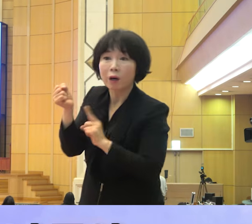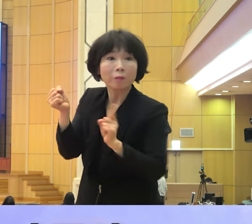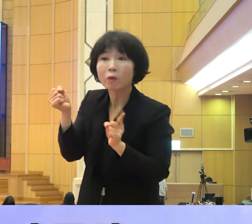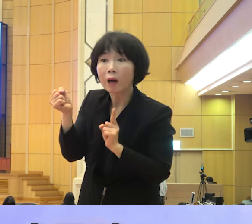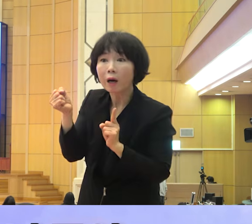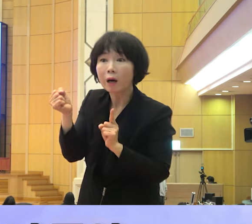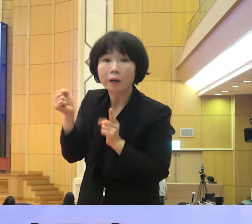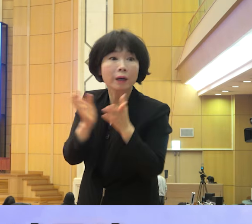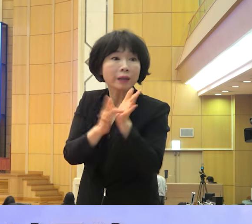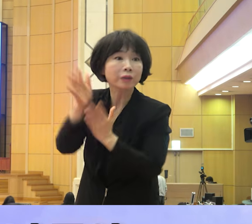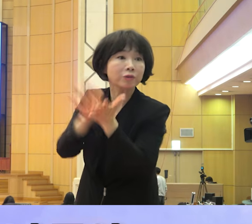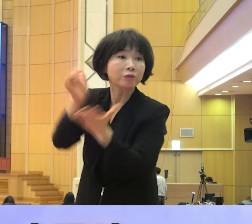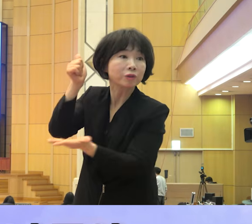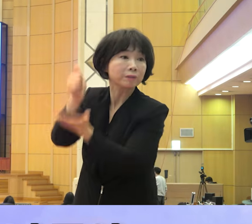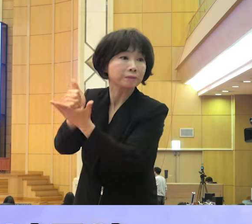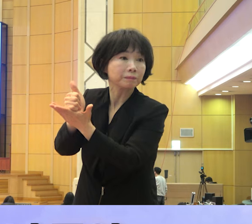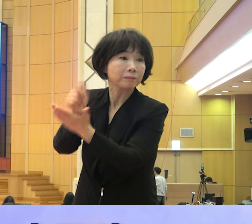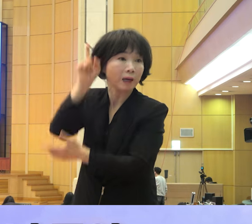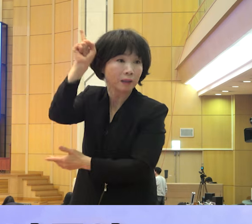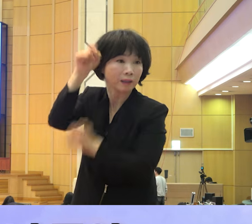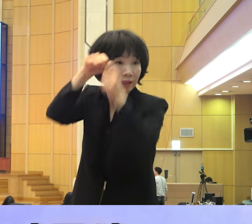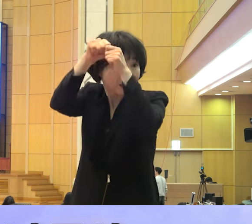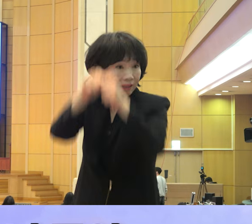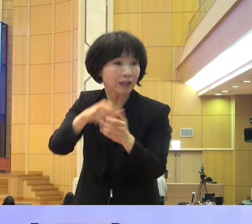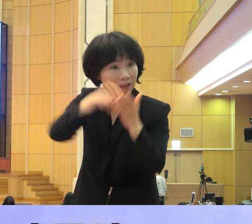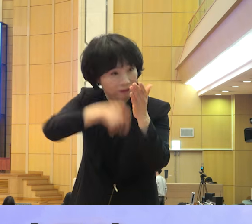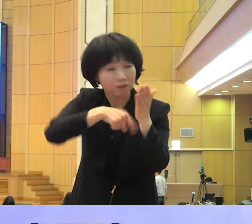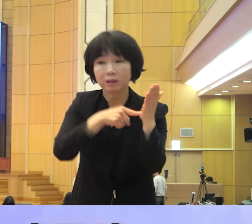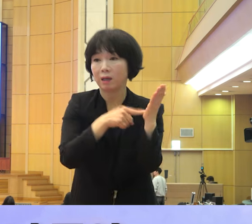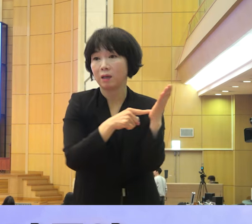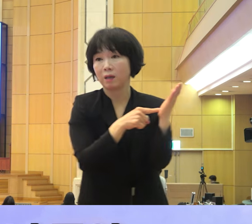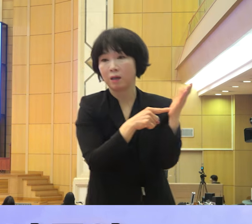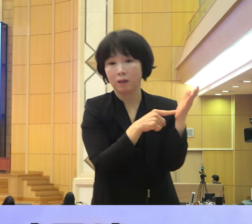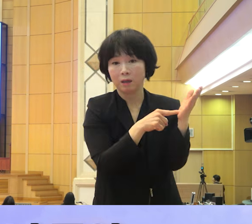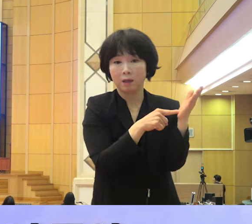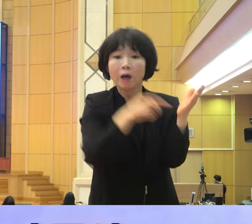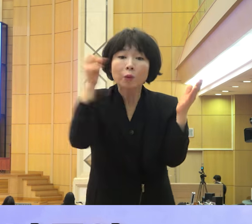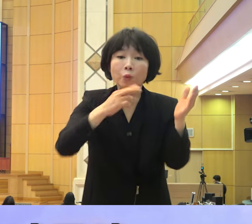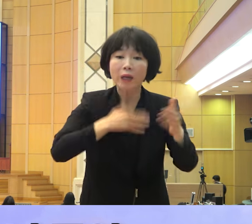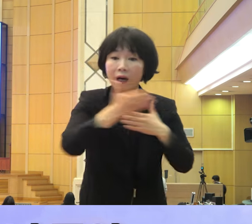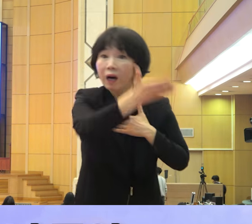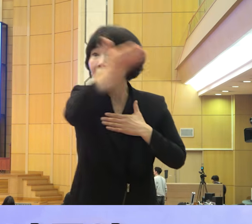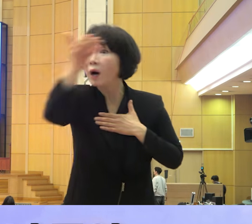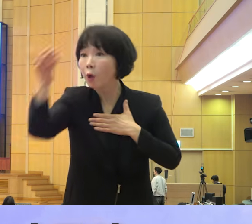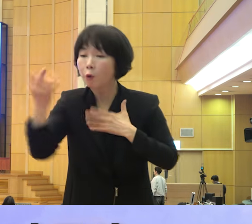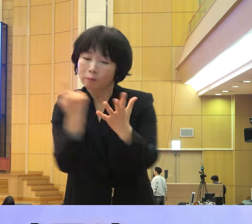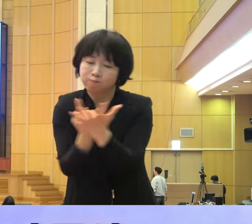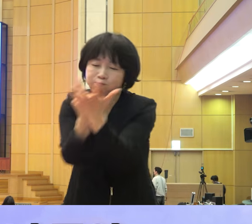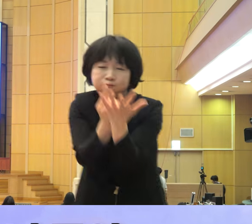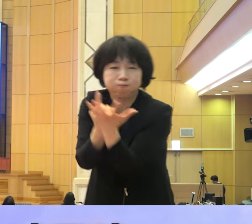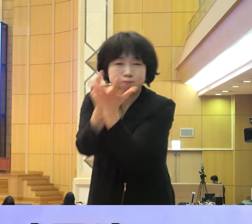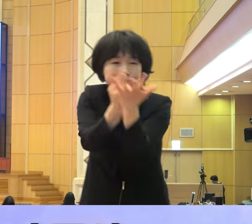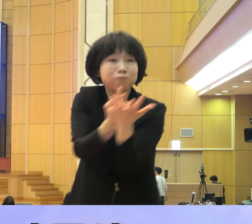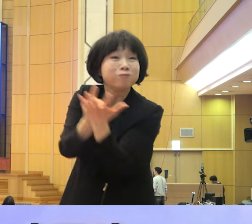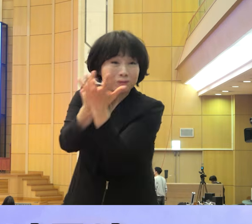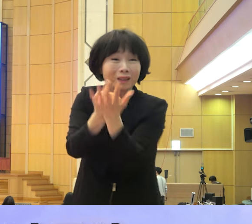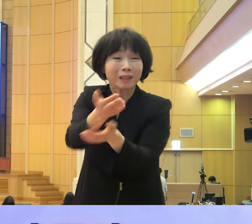대해서 증언하고 있는 거예요. 44절부터 또 이르시되 내가 너희와 함께 있을 때에 너희에게 말한